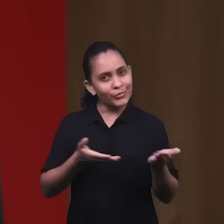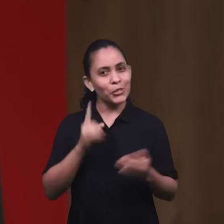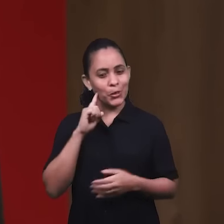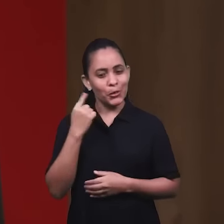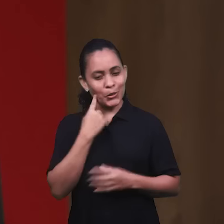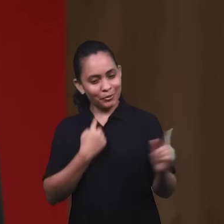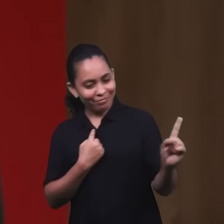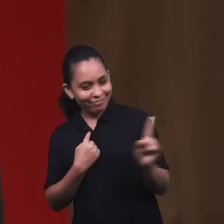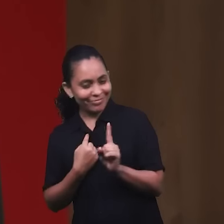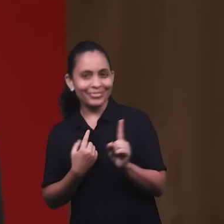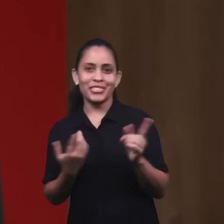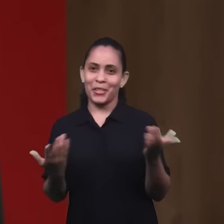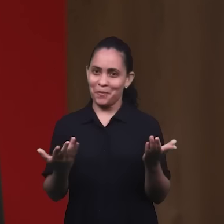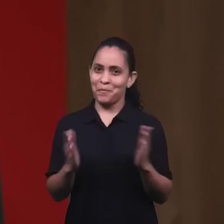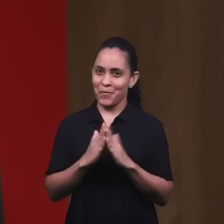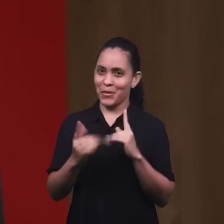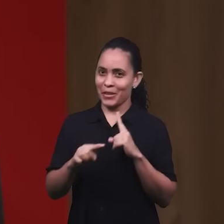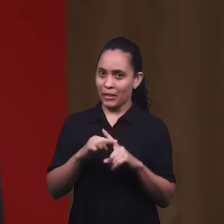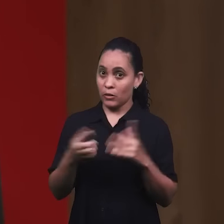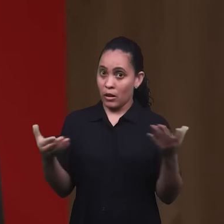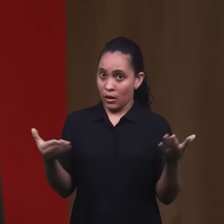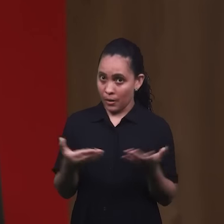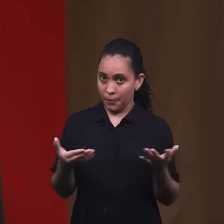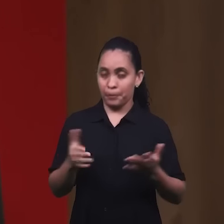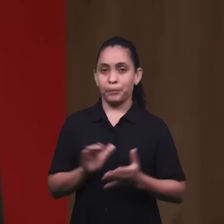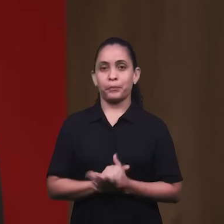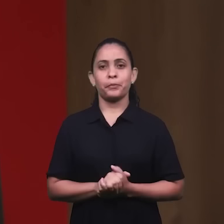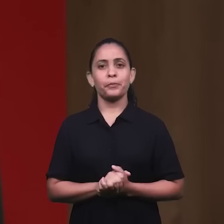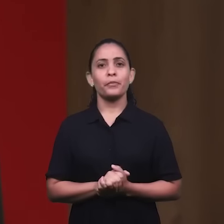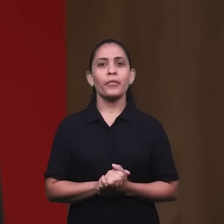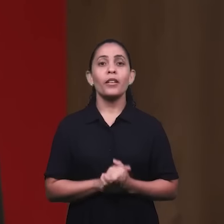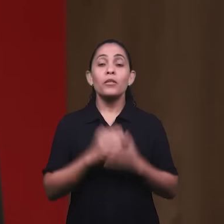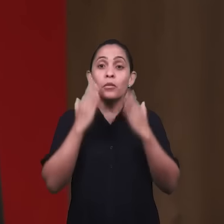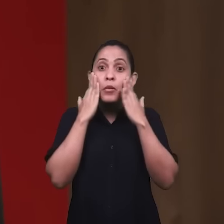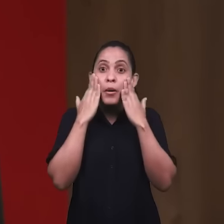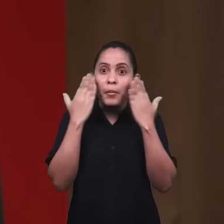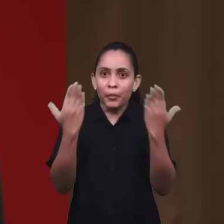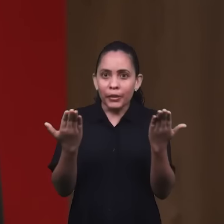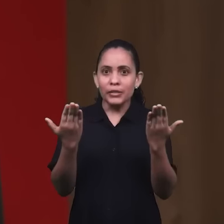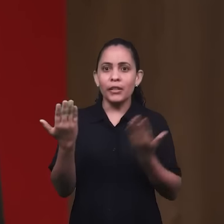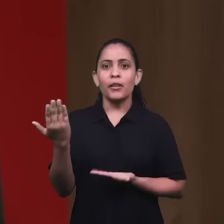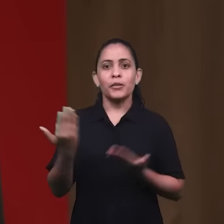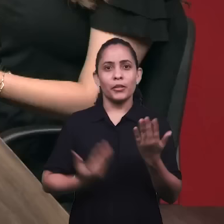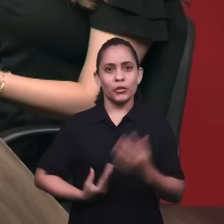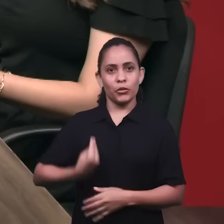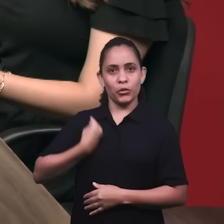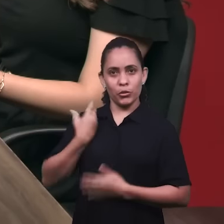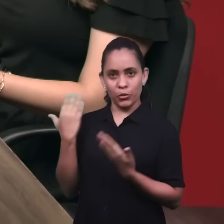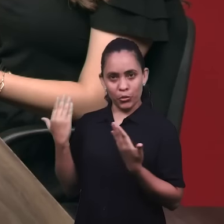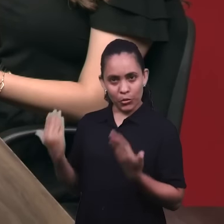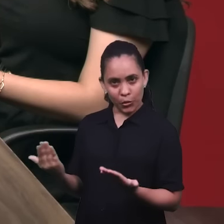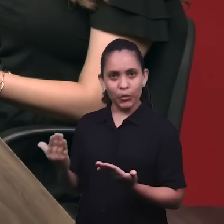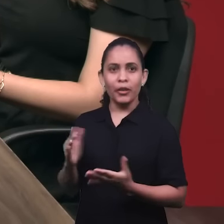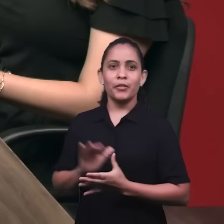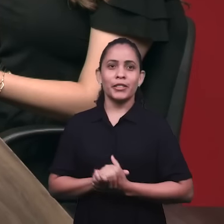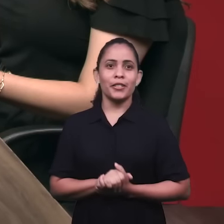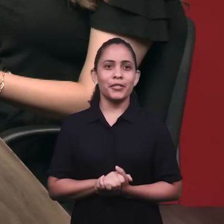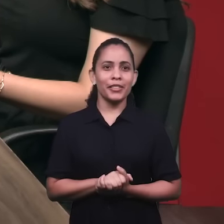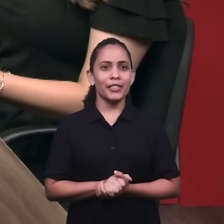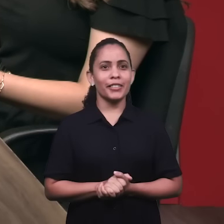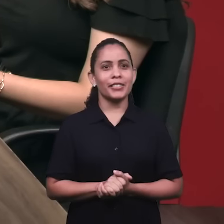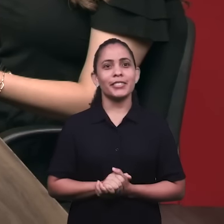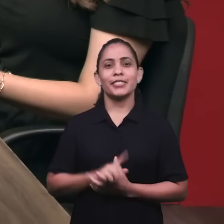dentro das nossas igrejas. Mas antes de tudo, vamos abrir aqui as câmeras para a gente apresentar os nossos irmãos que estão conosco. Nós estamos com a irmã Vanessa.